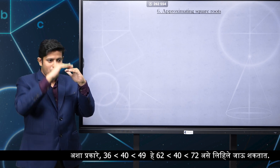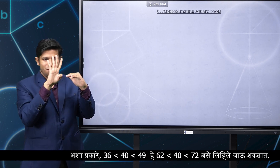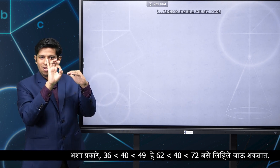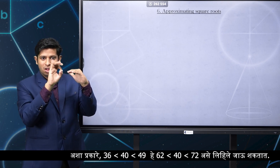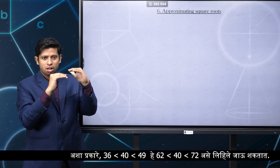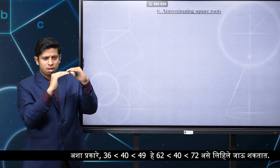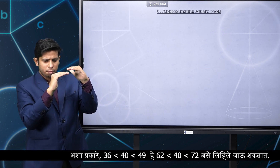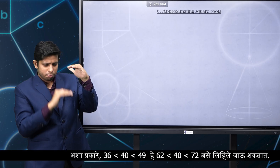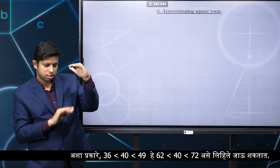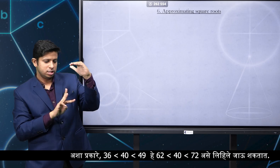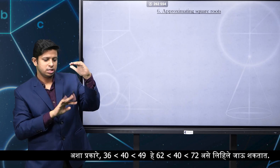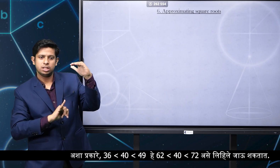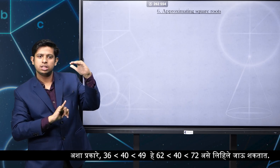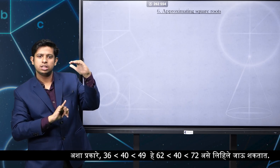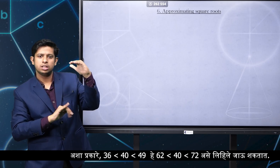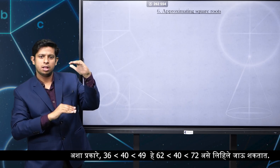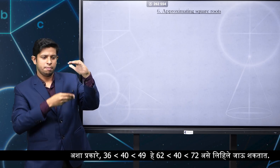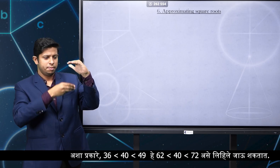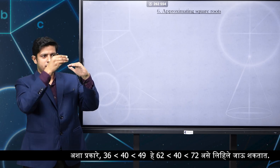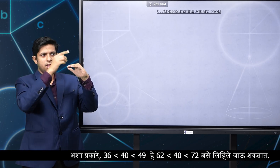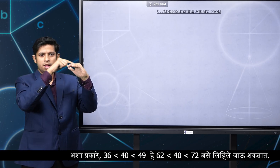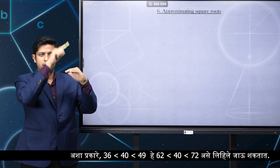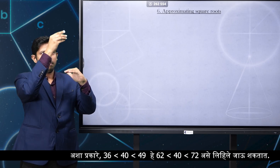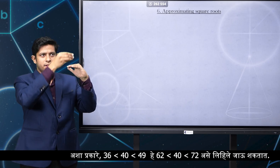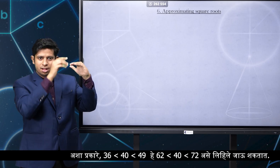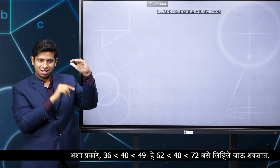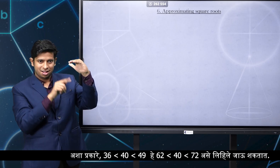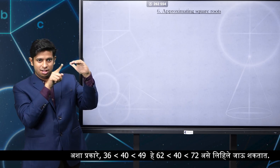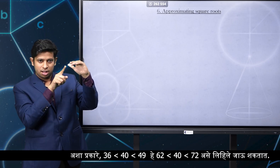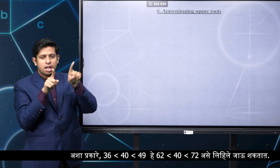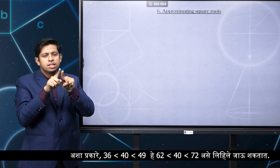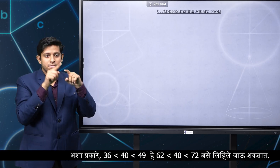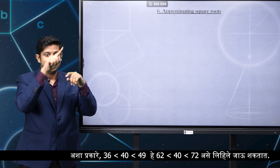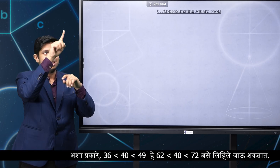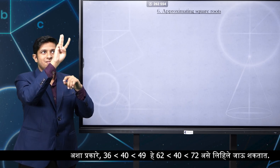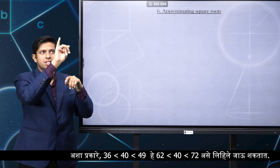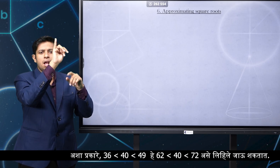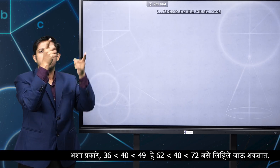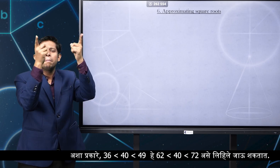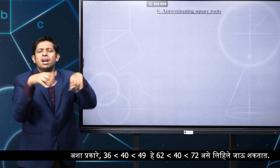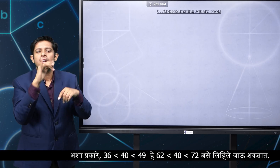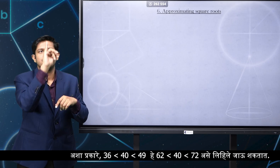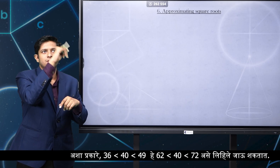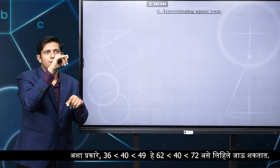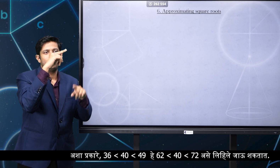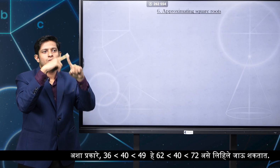आहे 49 पेक्षा, हे 6चा वर्ग लहान आहे 40 पेक्षा आणि 40 लहान